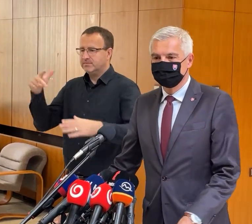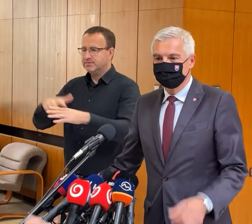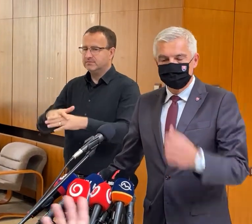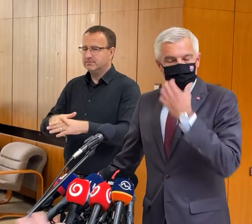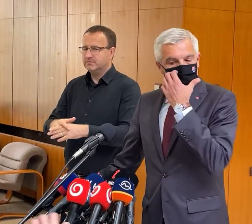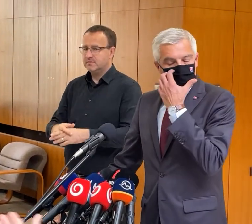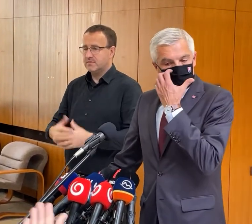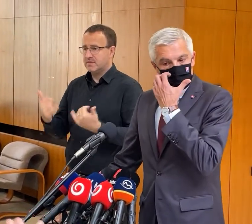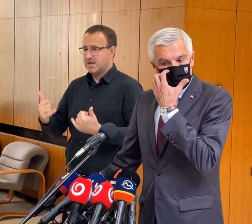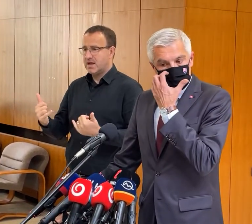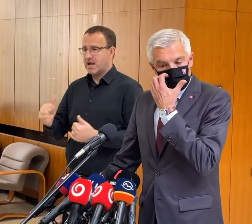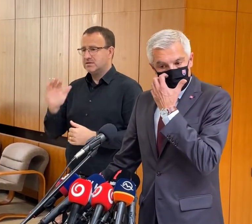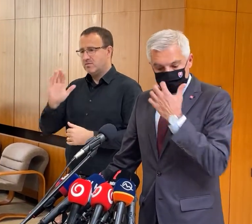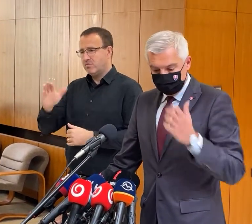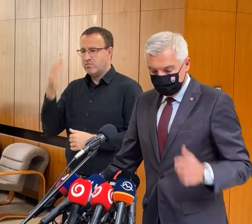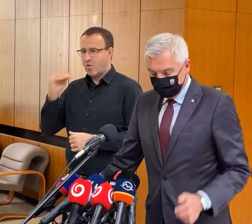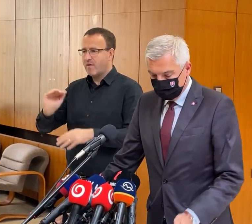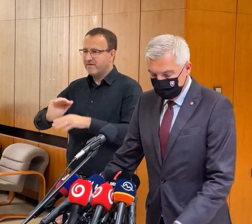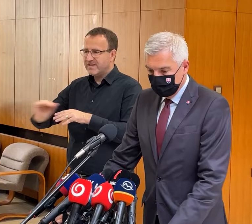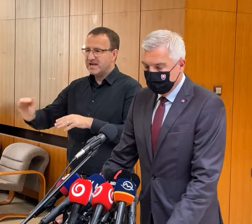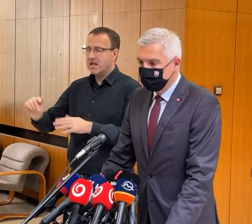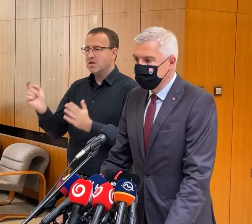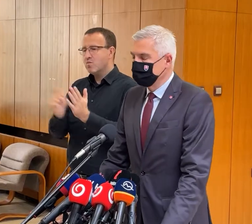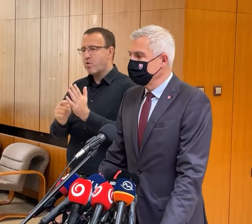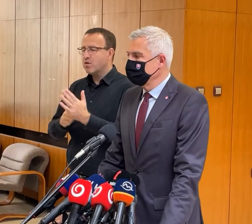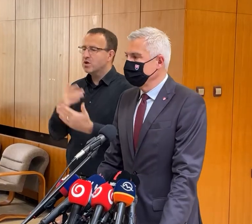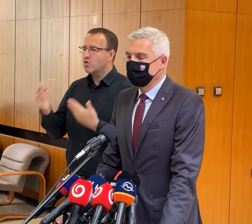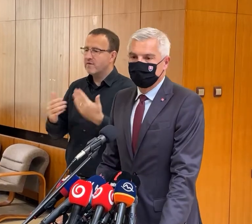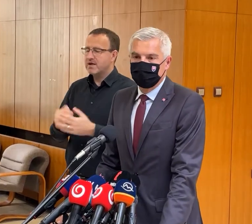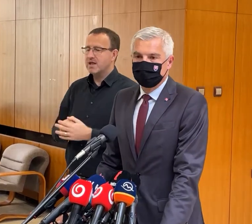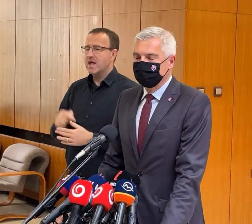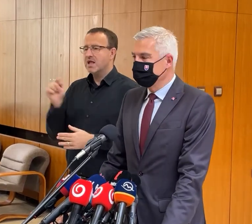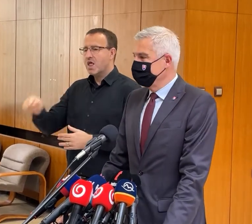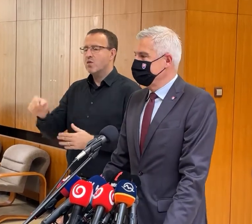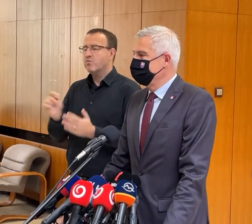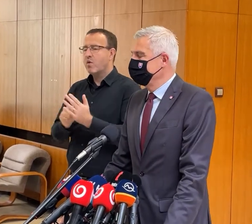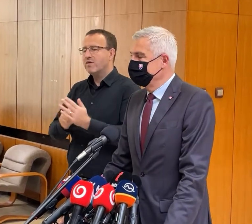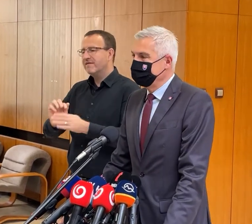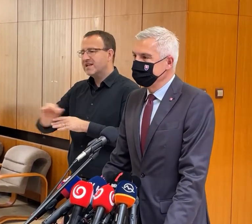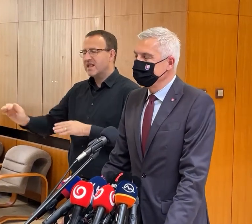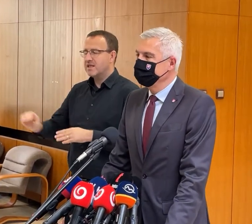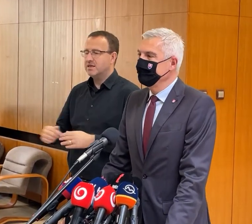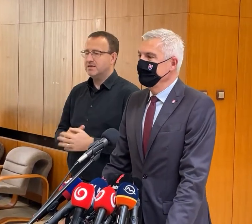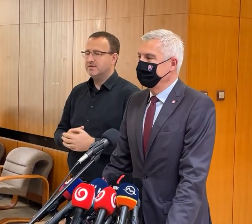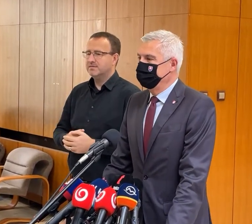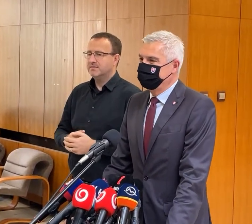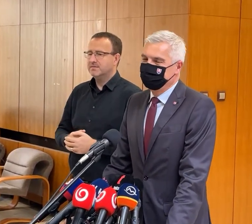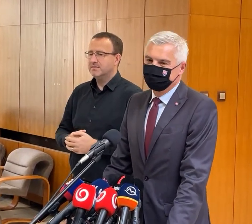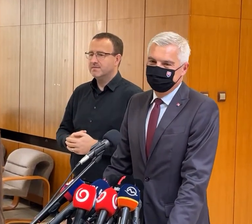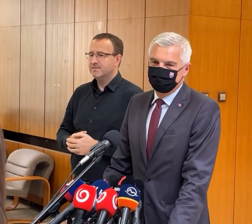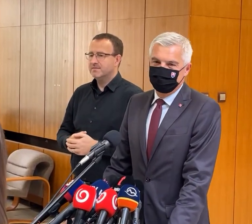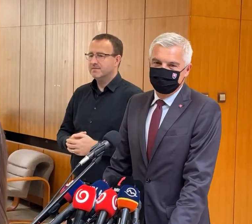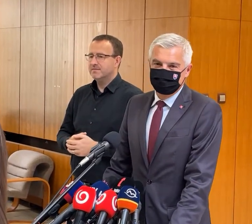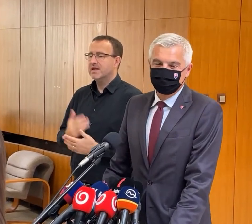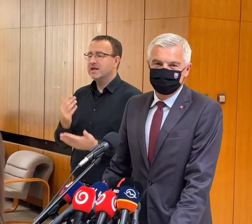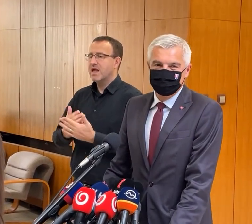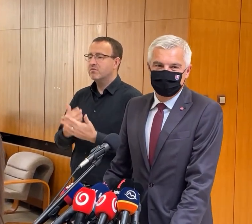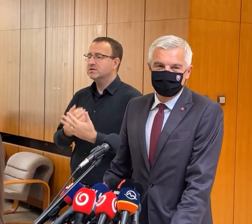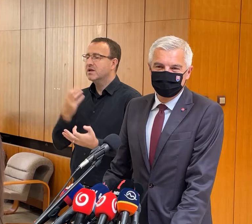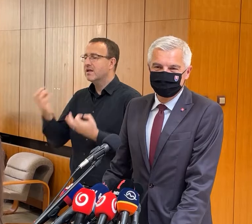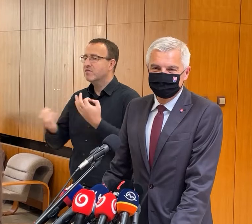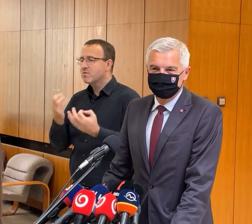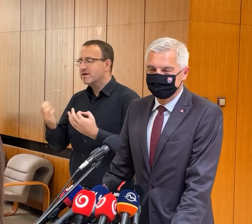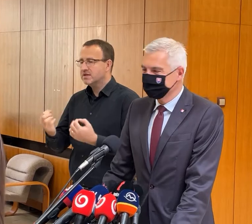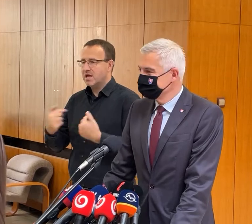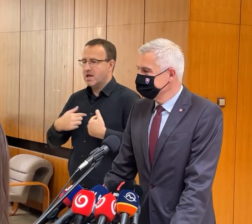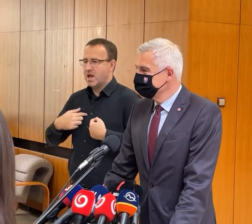vyhradený bod, neviem, že či už tam sa niečo menilo. No keďže ten bod je vyhradený, tak keby som o ňom informoval, tak poruším